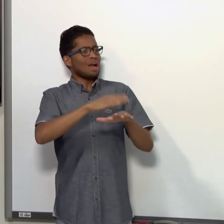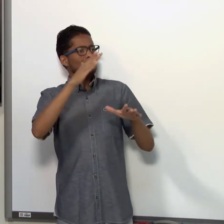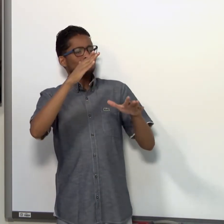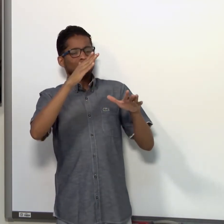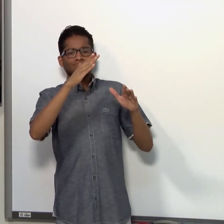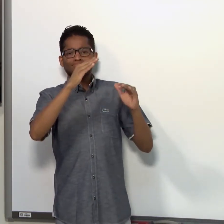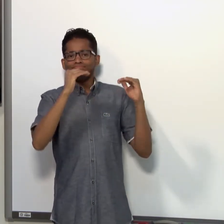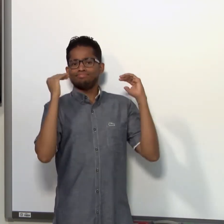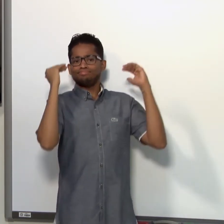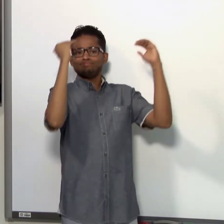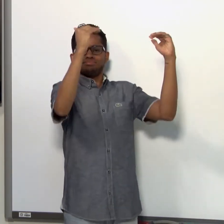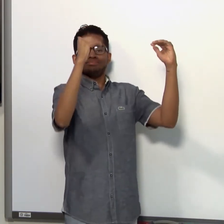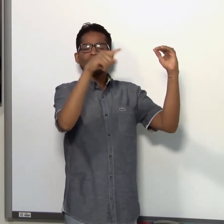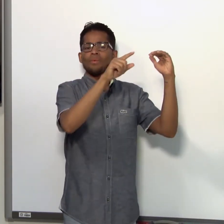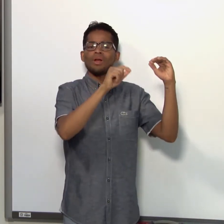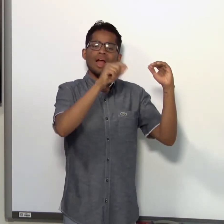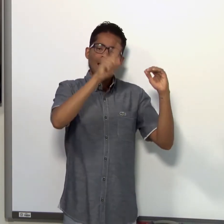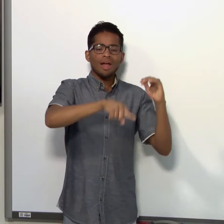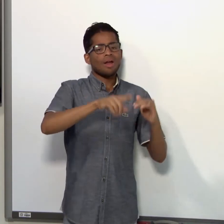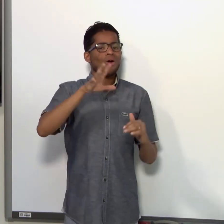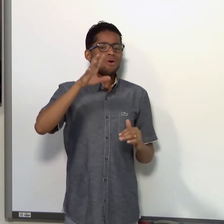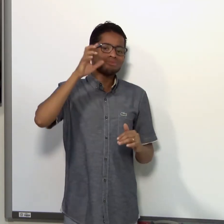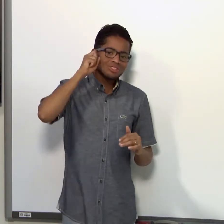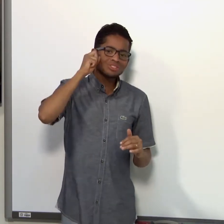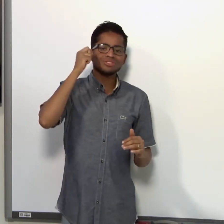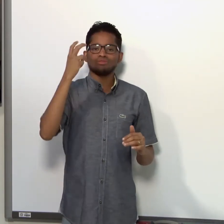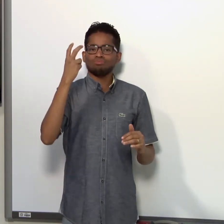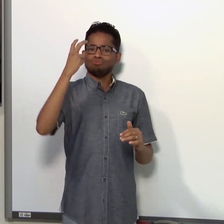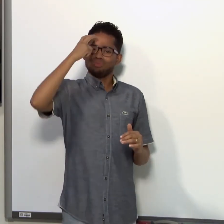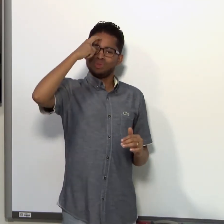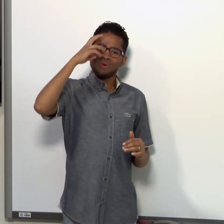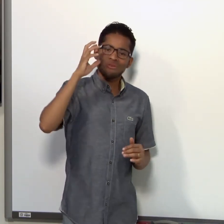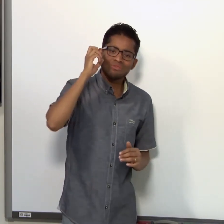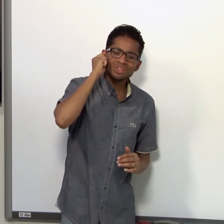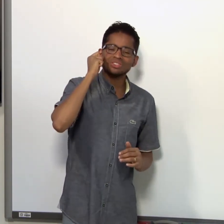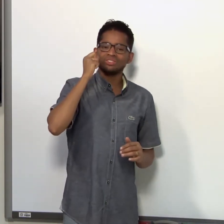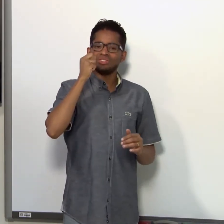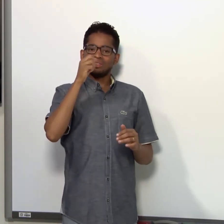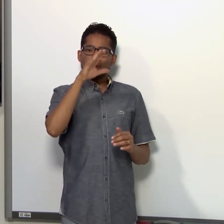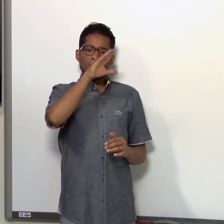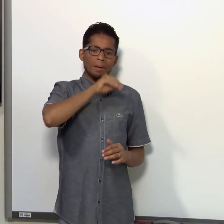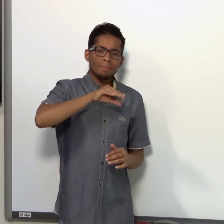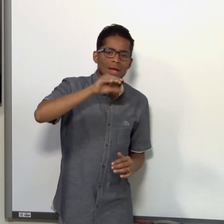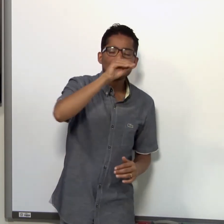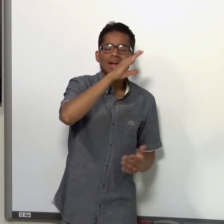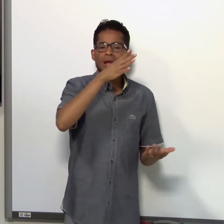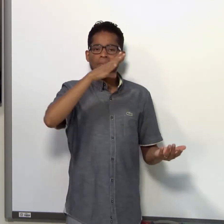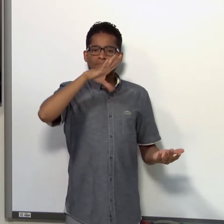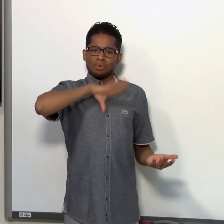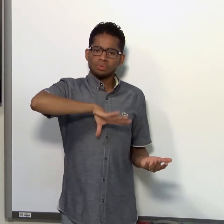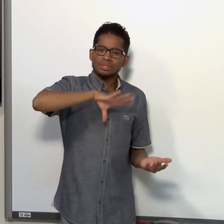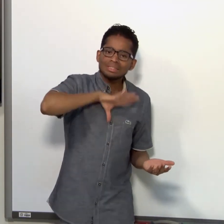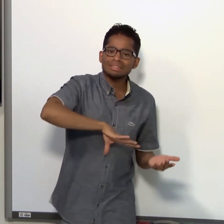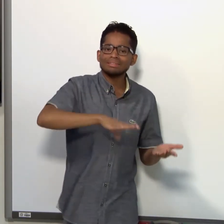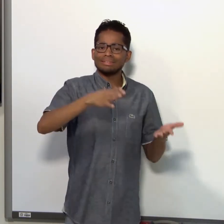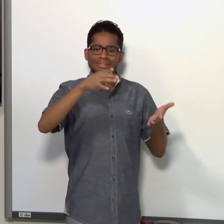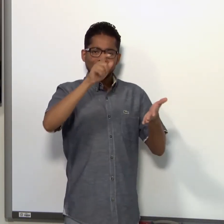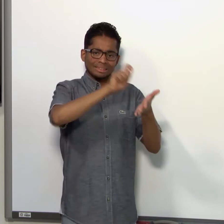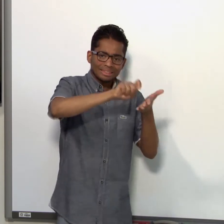que a valorização, a superioridade, ainda está na cultura ouvinte, na